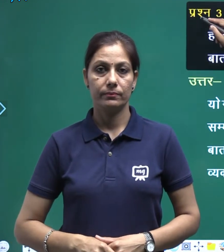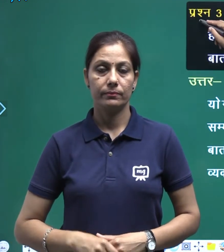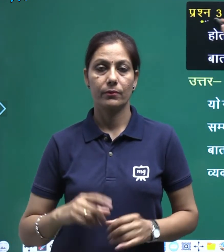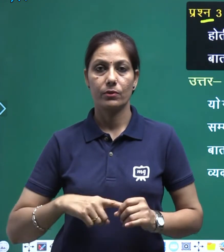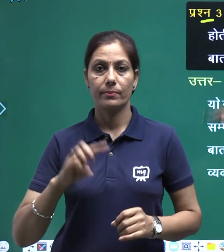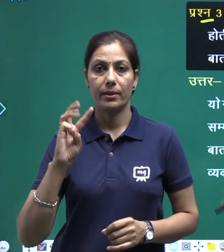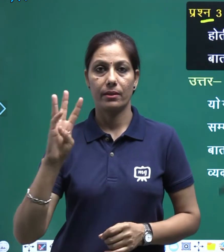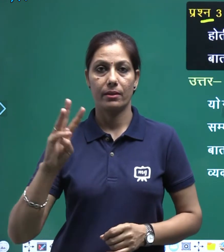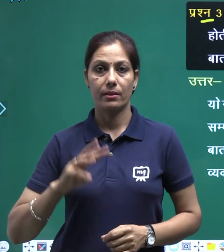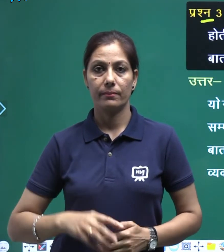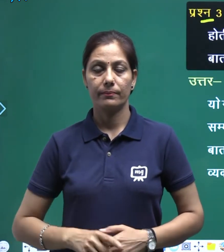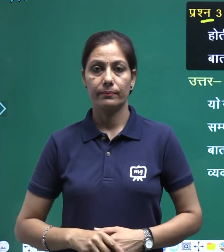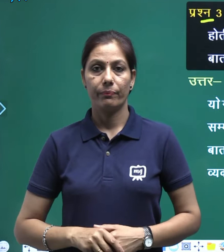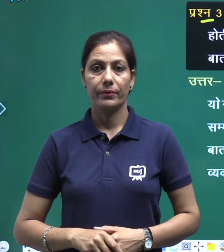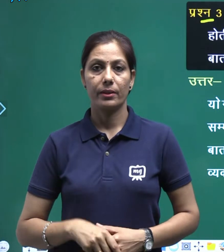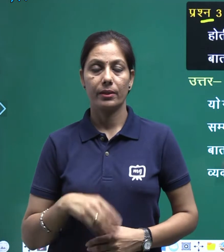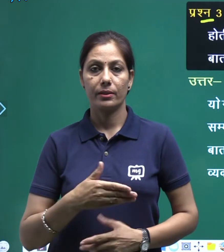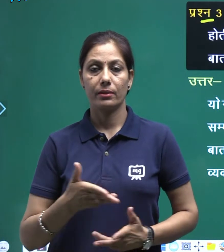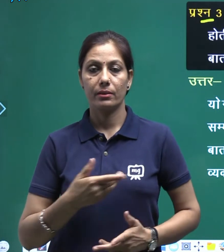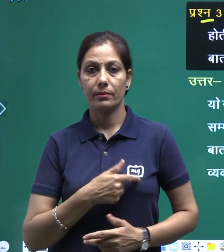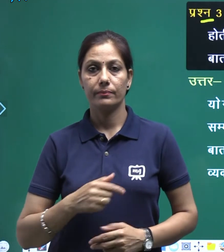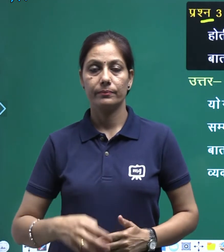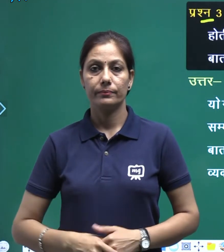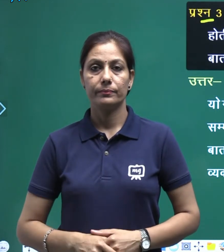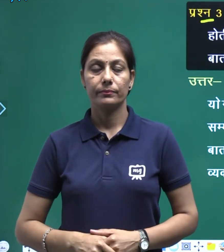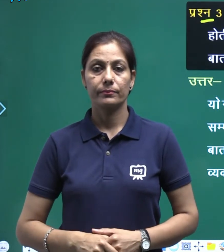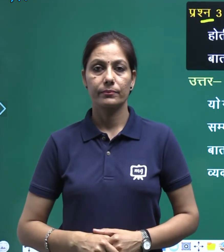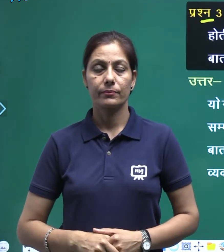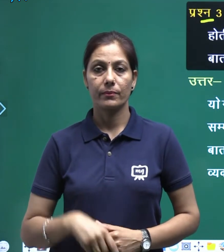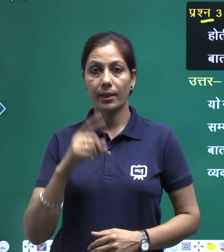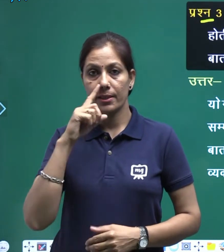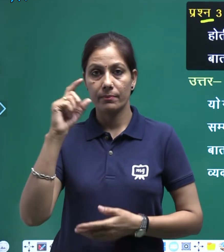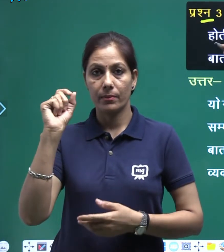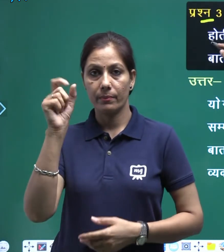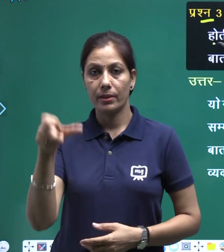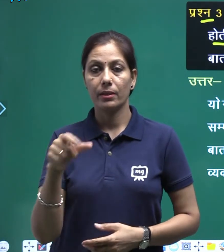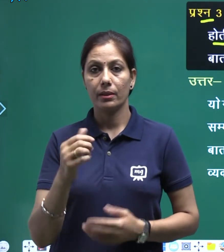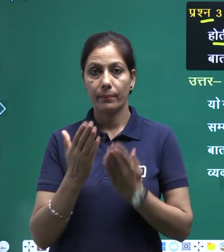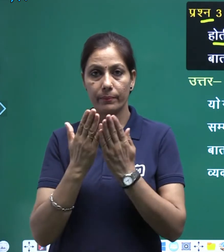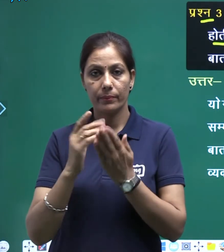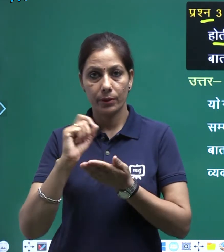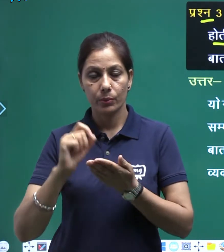प्रश्न 3, यदि चंपा पढ़ी लिखी होती तो